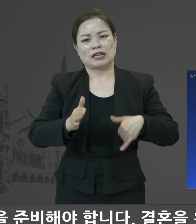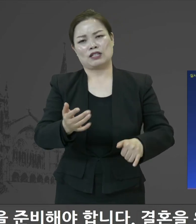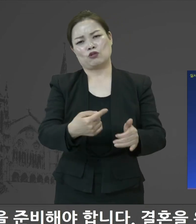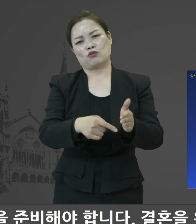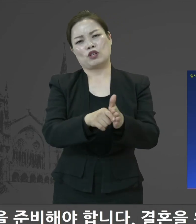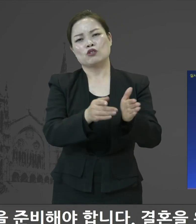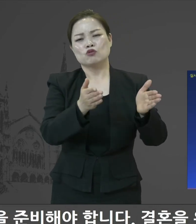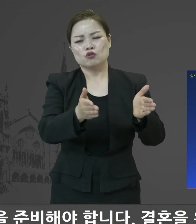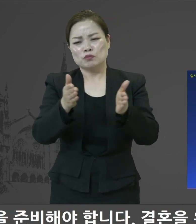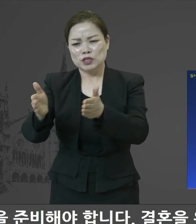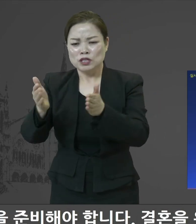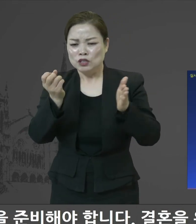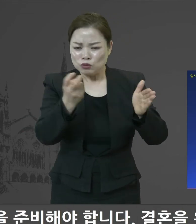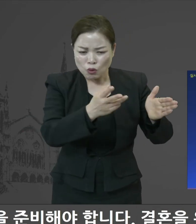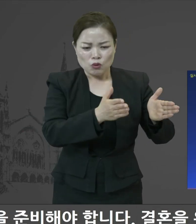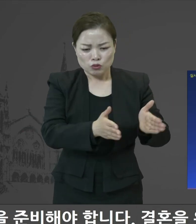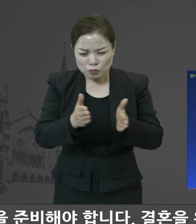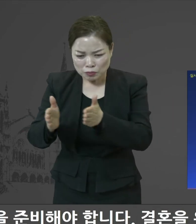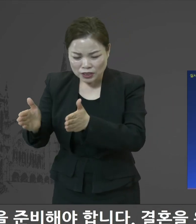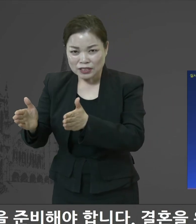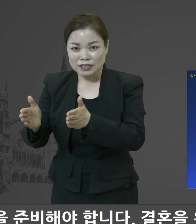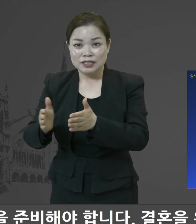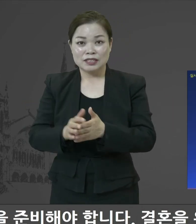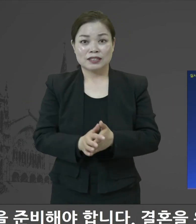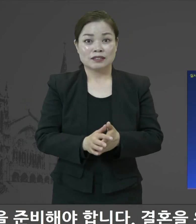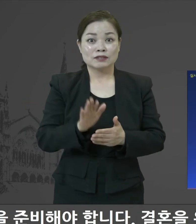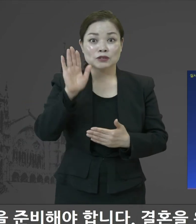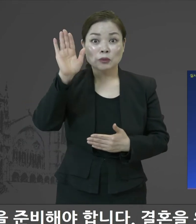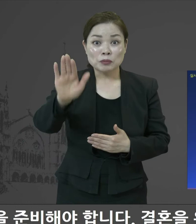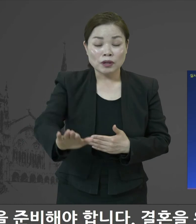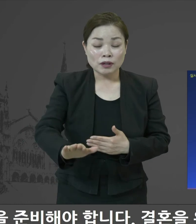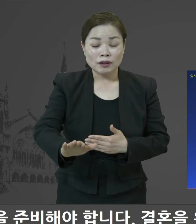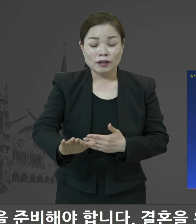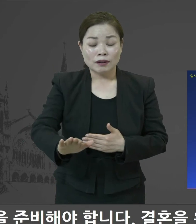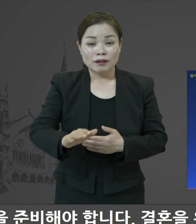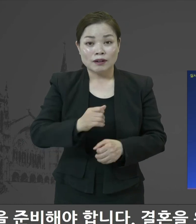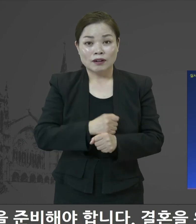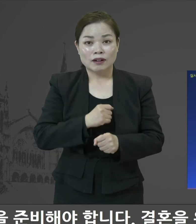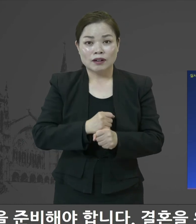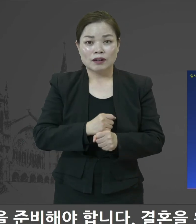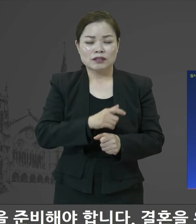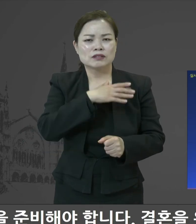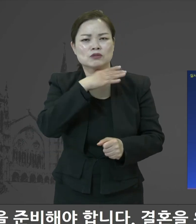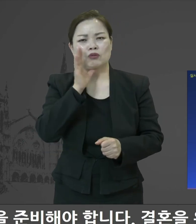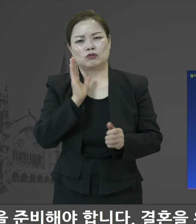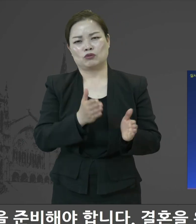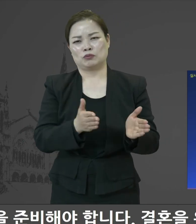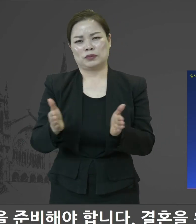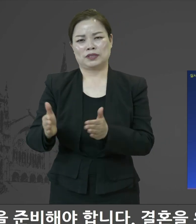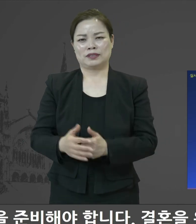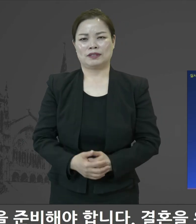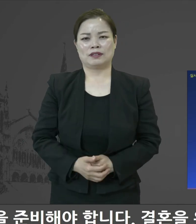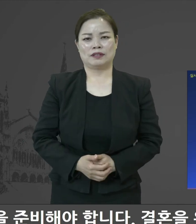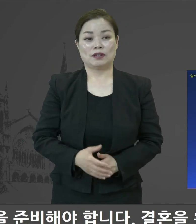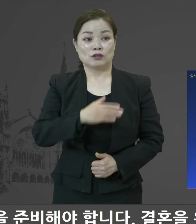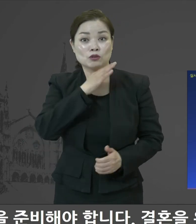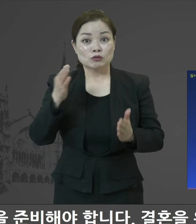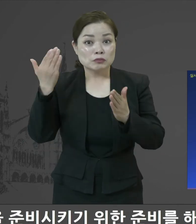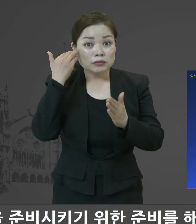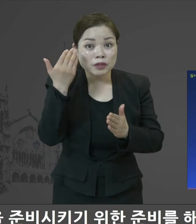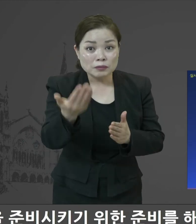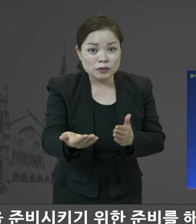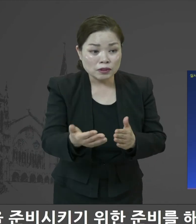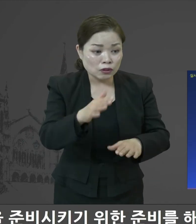준비시키기 위한 준비를 또 준비해야 합니다. 그리고 나면 이제 한숨 돌리겠다 싶으면 노후를 또 준비해야 됩니다. 노후 준비하면